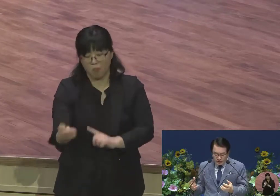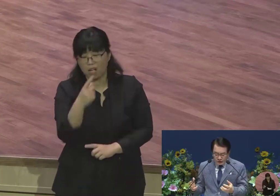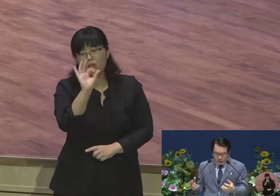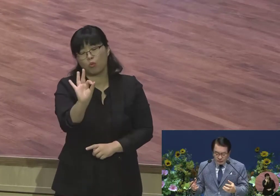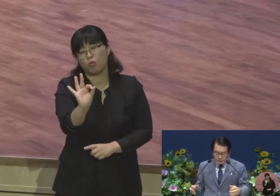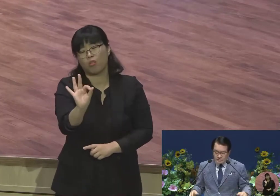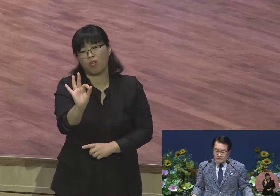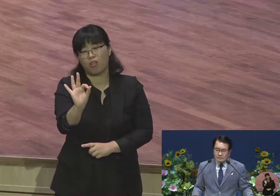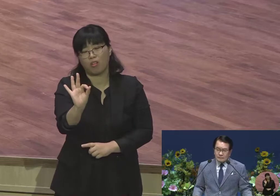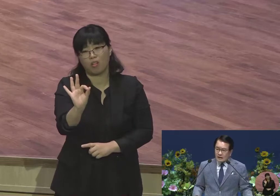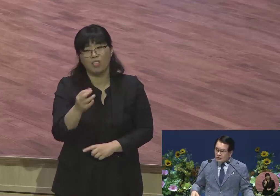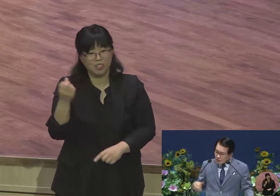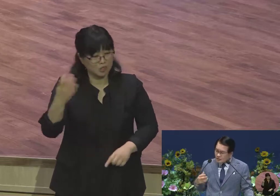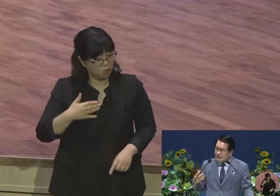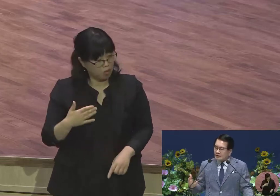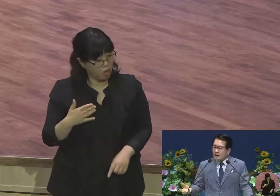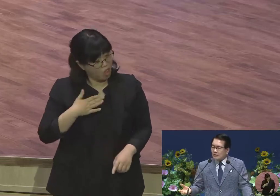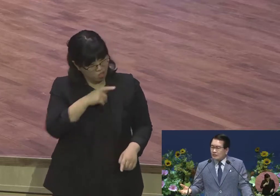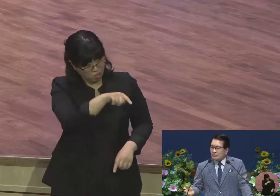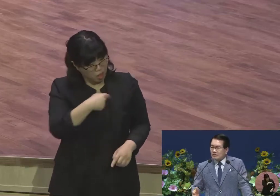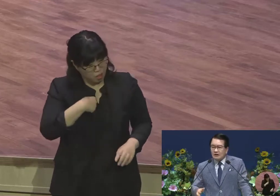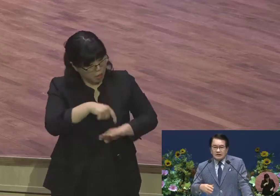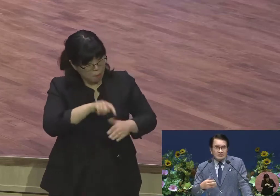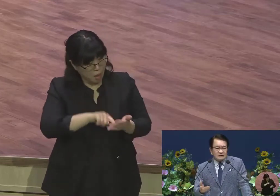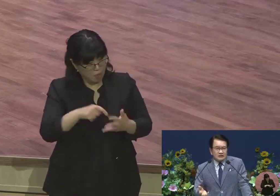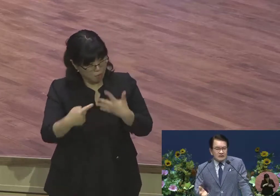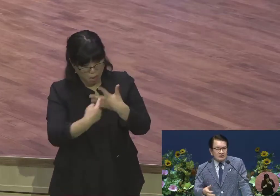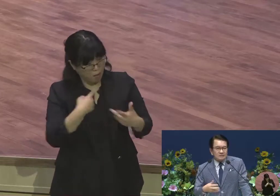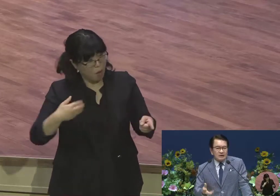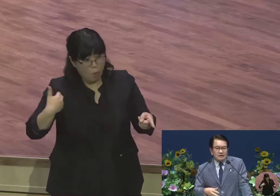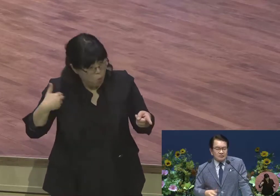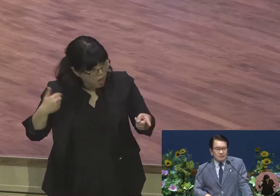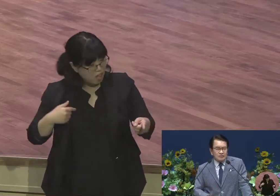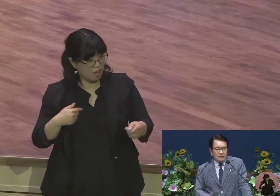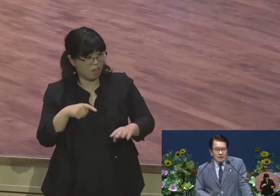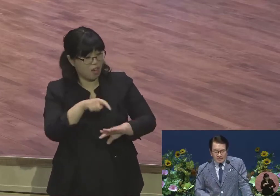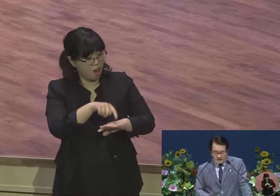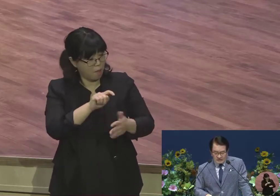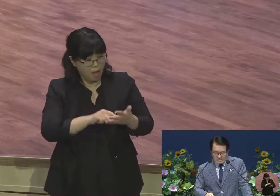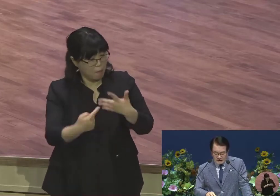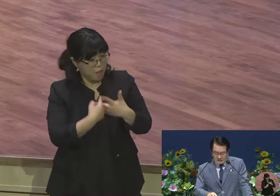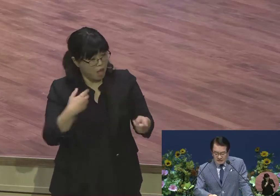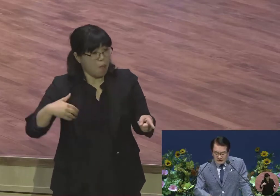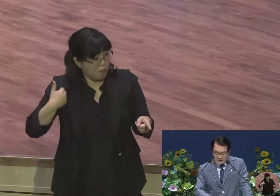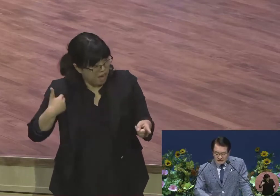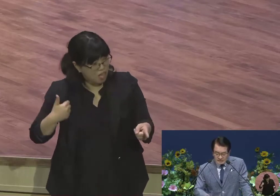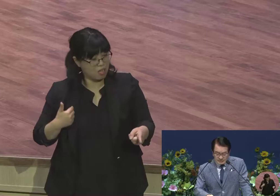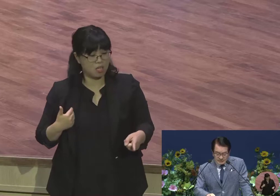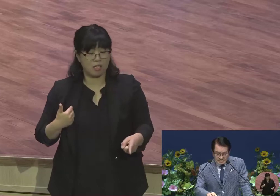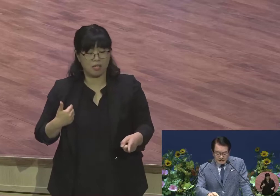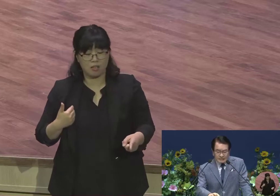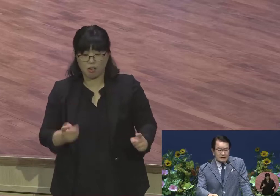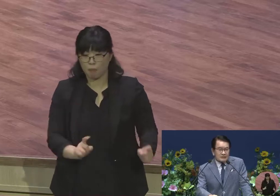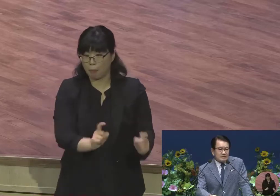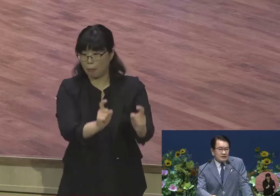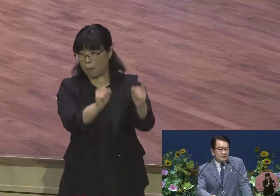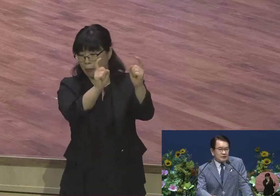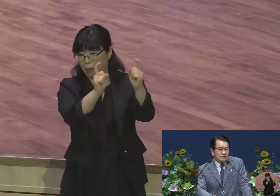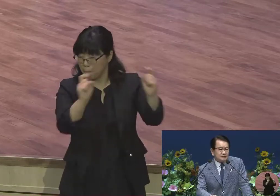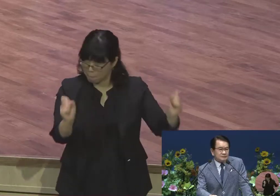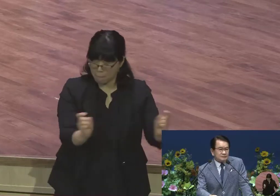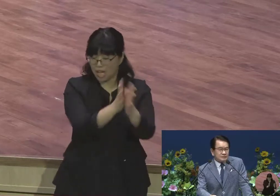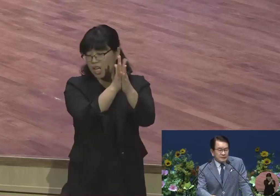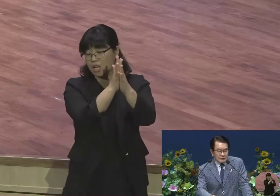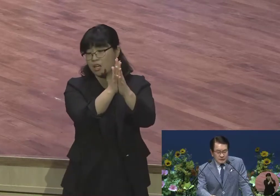마음을 모르냐고 나를 좀 이해해달라고 이렇게 해서 시비가 붙죠. 발생이 싸움이 되죠. 이게 창의